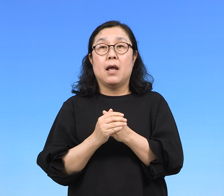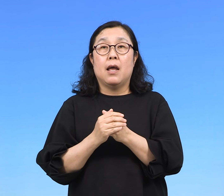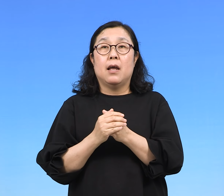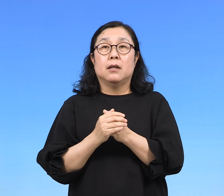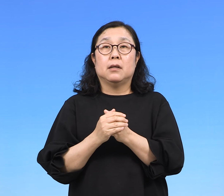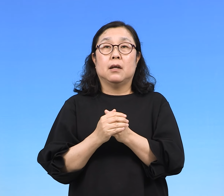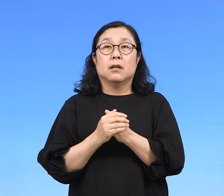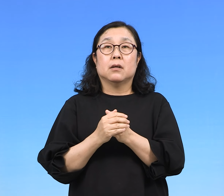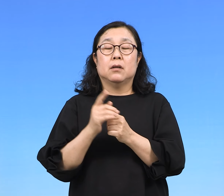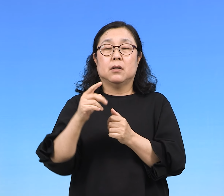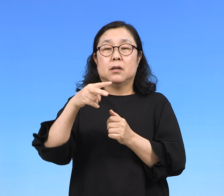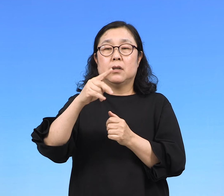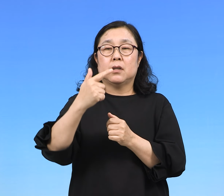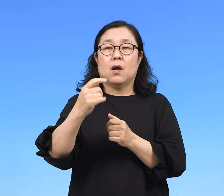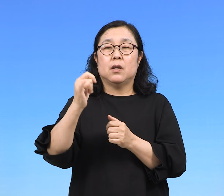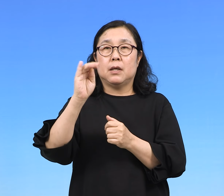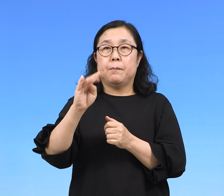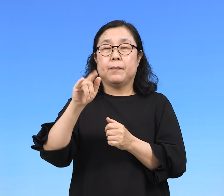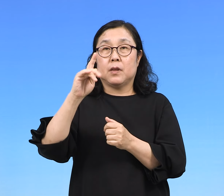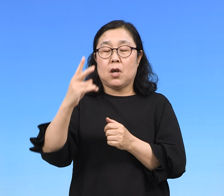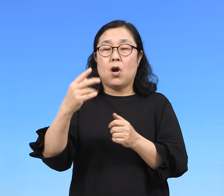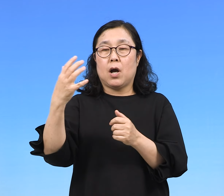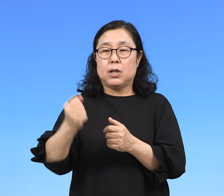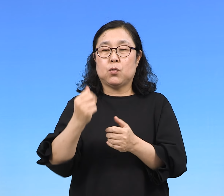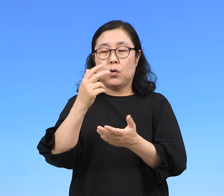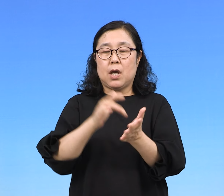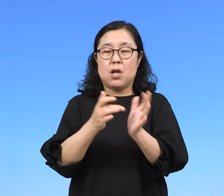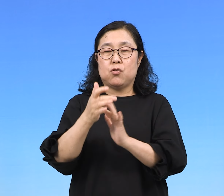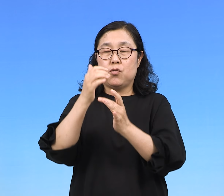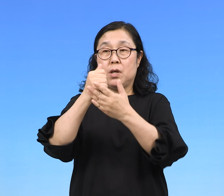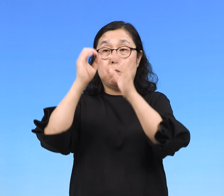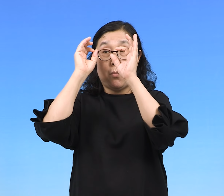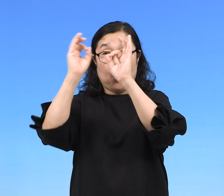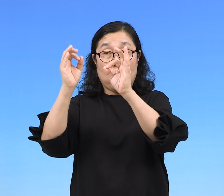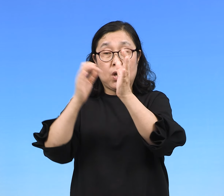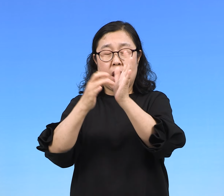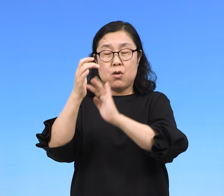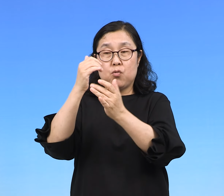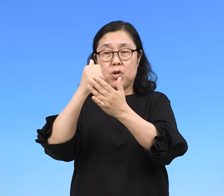선입견을 가지고 주님을 바라보고는 주님을 배척해 버렸습니다. 그